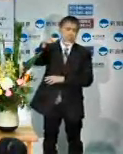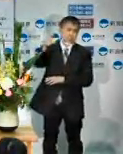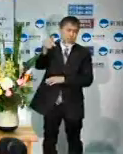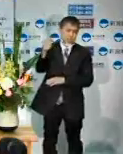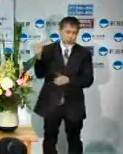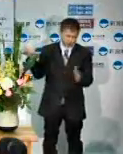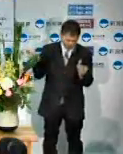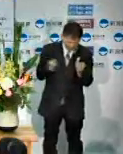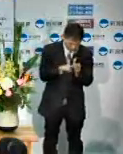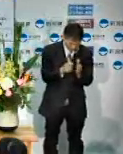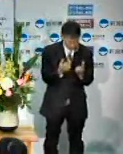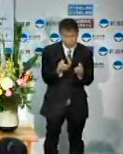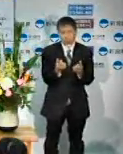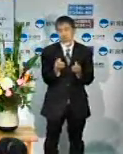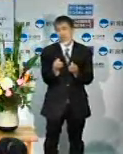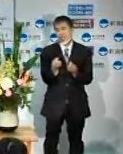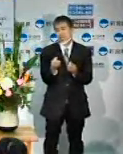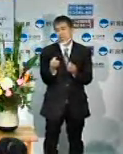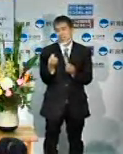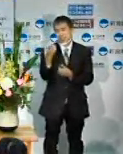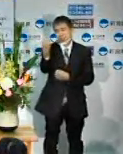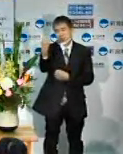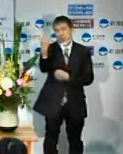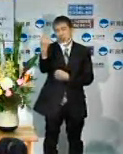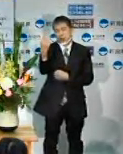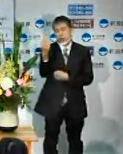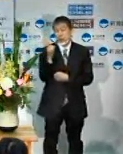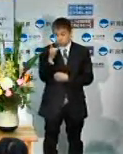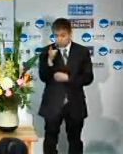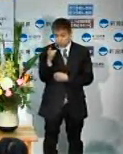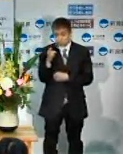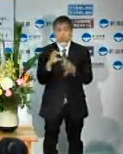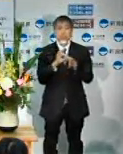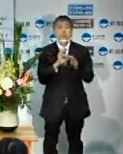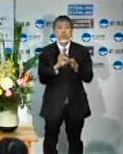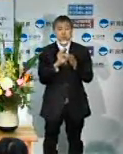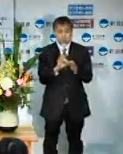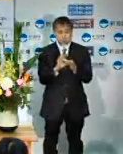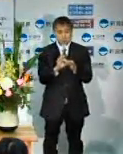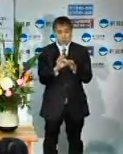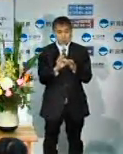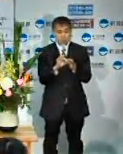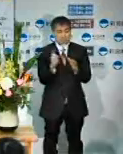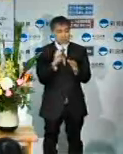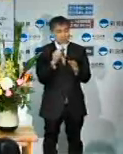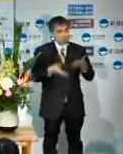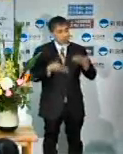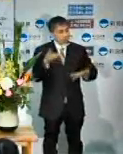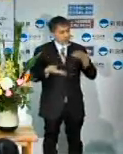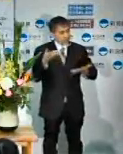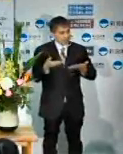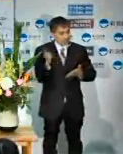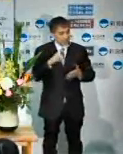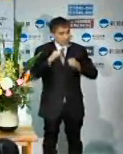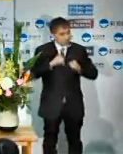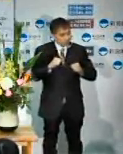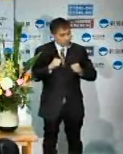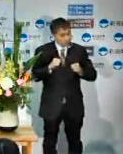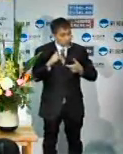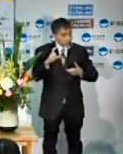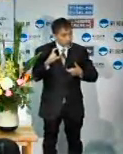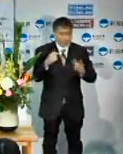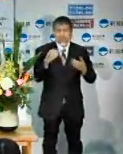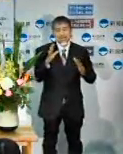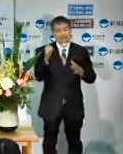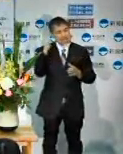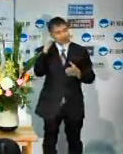ですから、それは特にそれについてどうこうをいうこと、それによってなんかバタバタと何かしなきゃいけないなんていうことは思